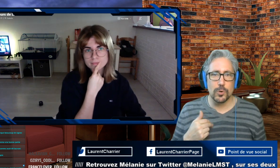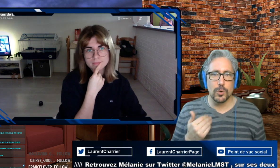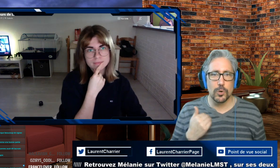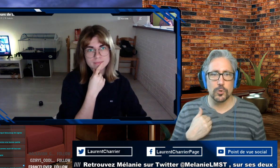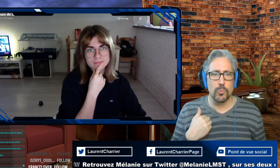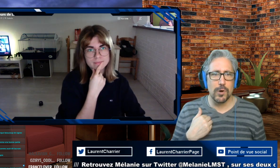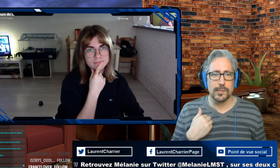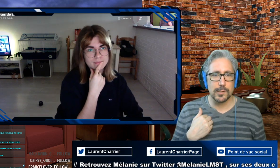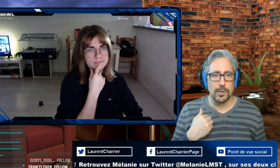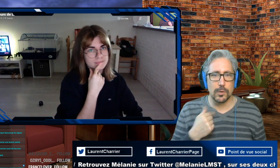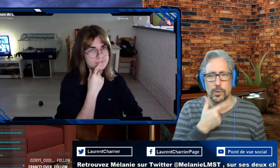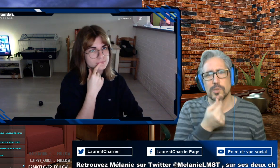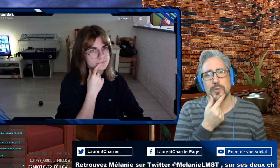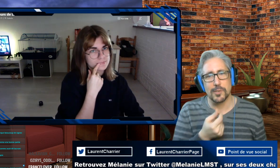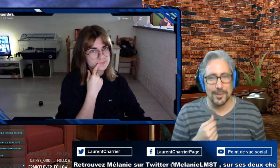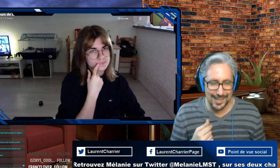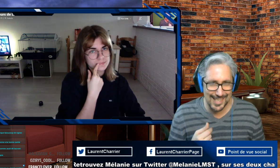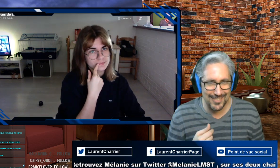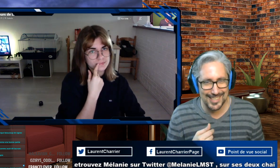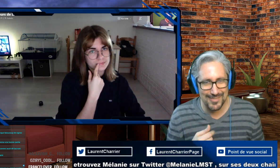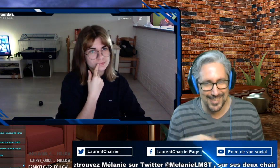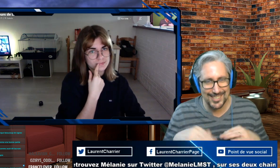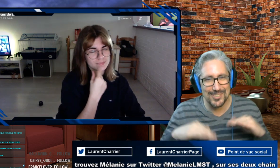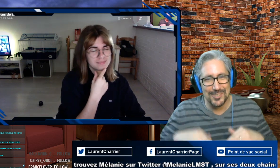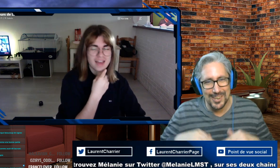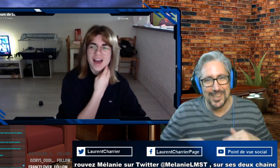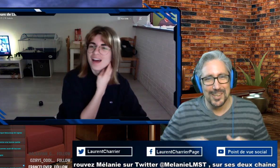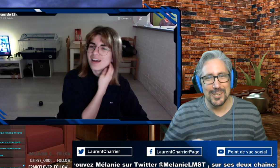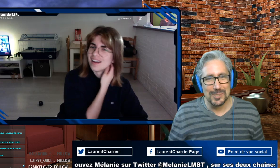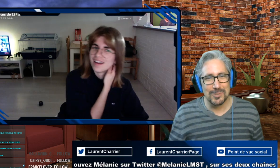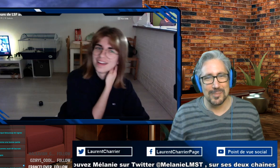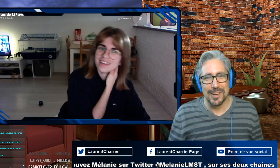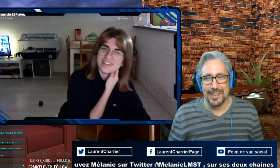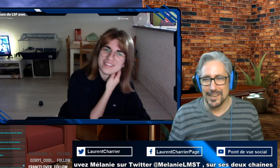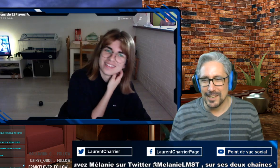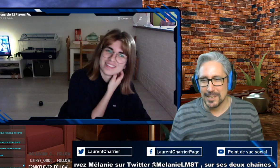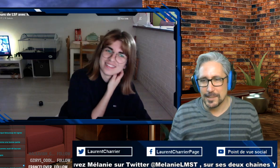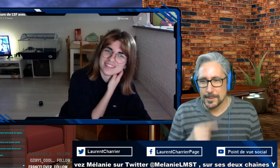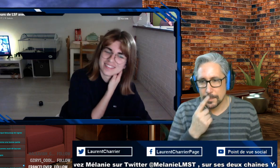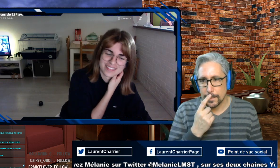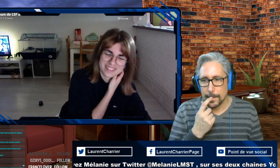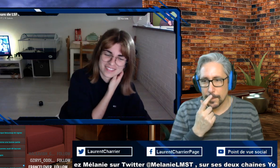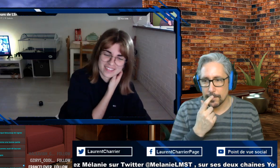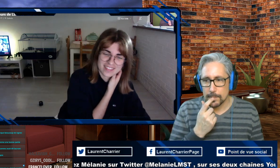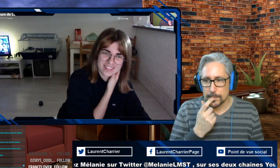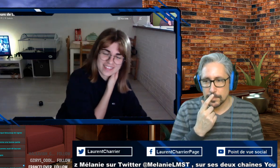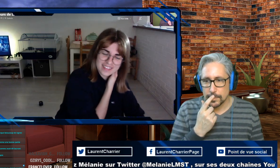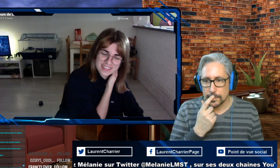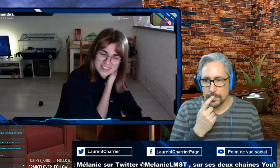signer mieux que moi, c'est facile. C'est facile. Moi, je suis tout en bas.